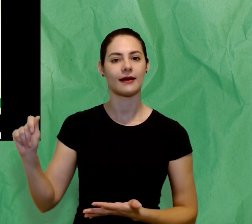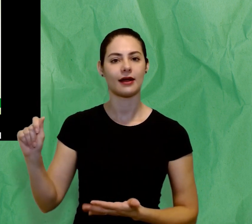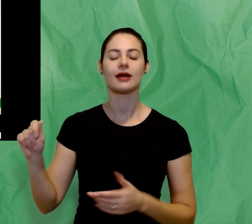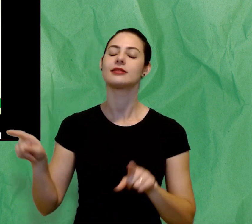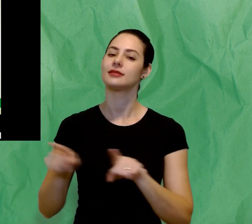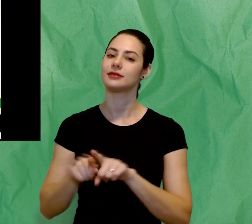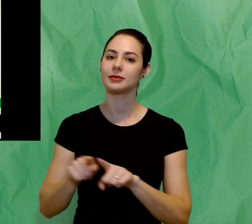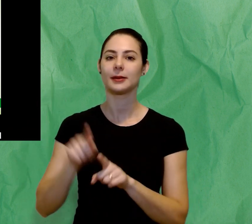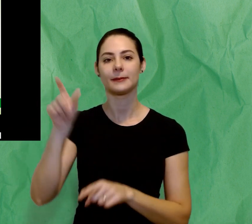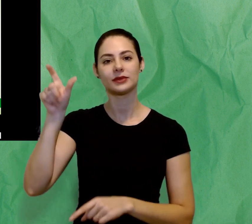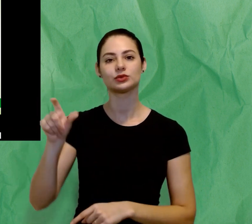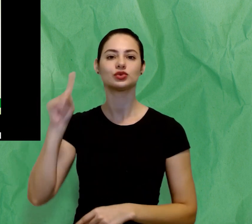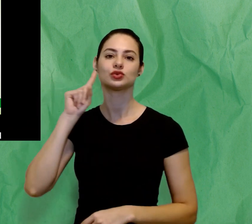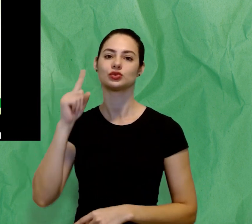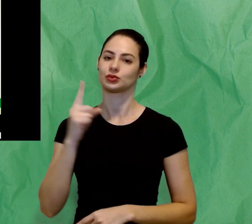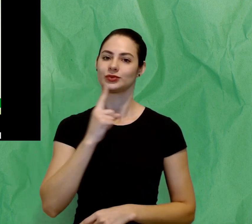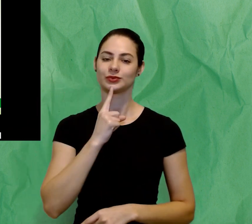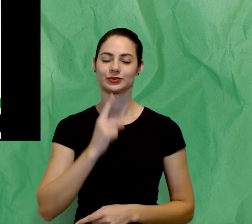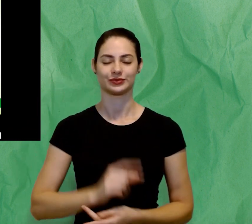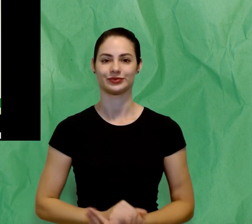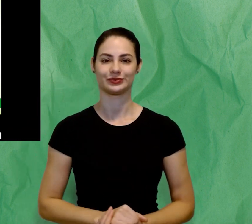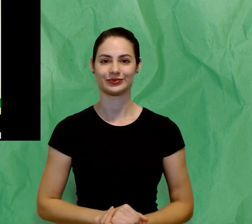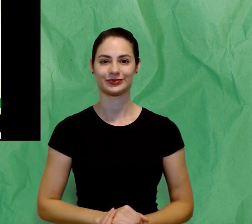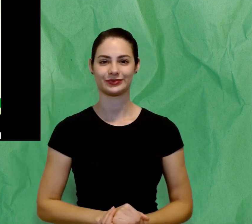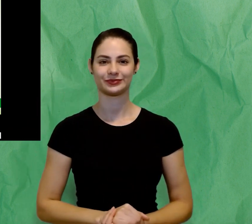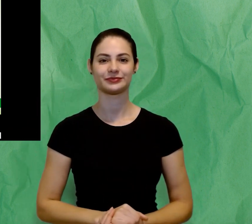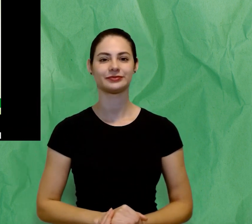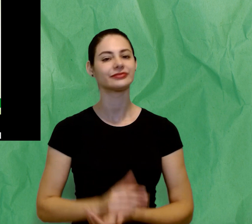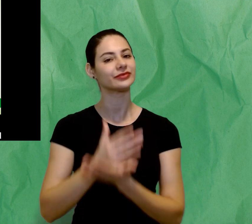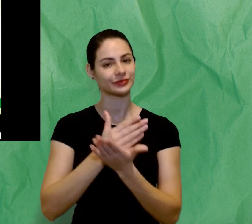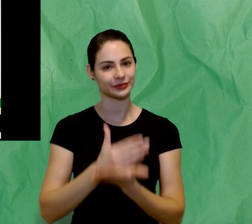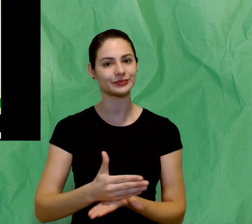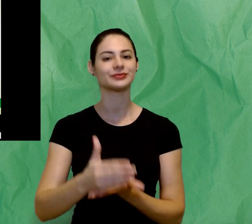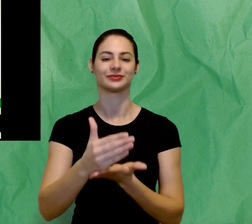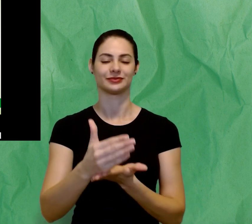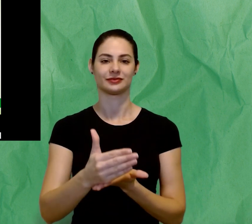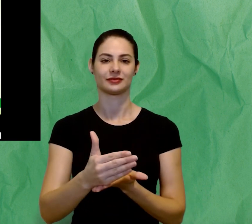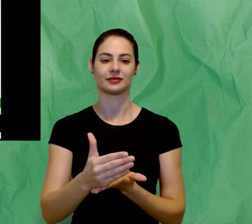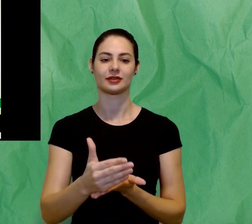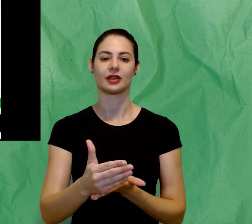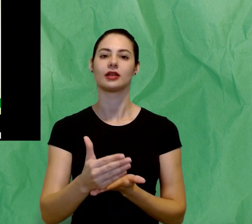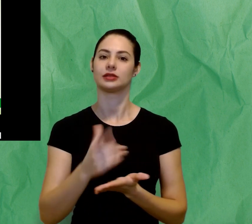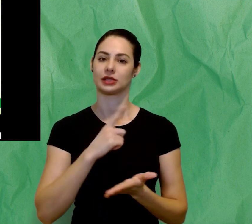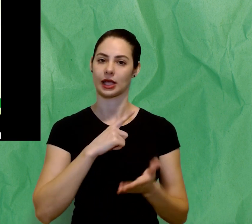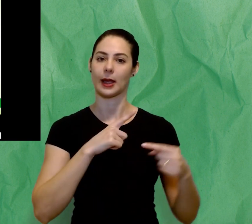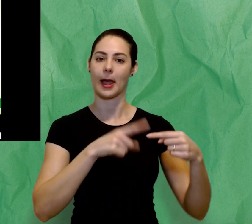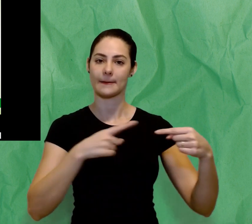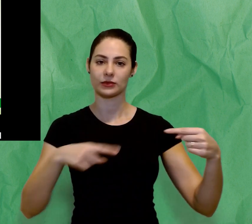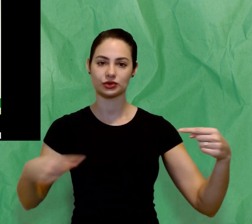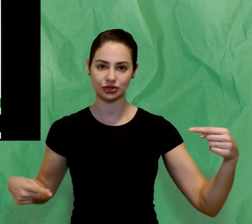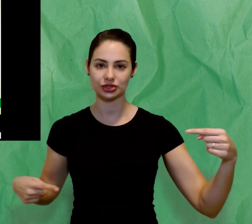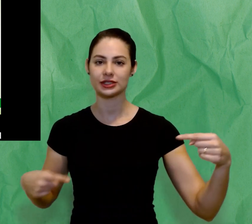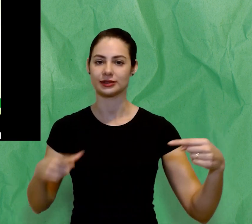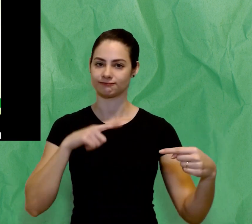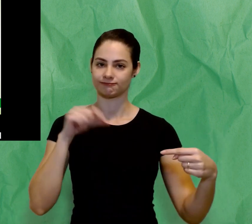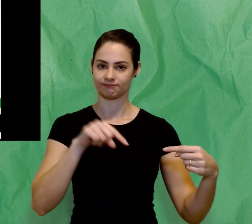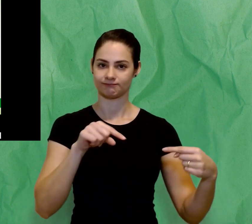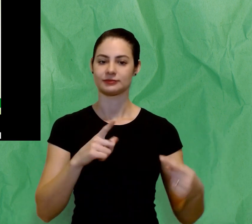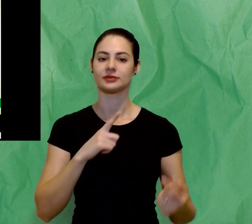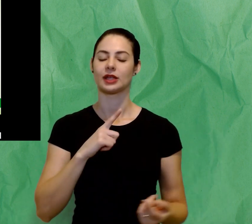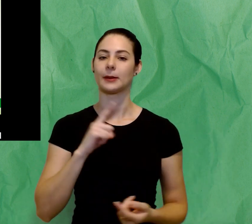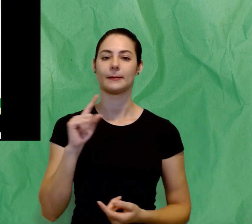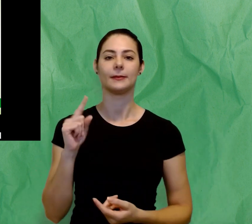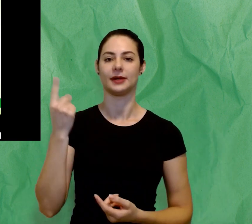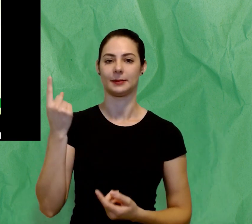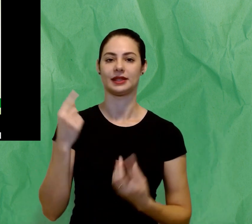e por pessoas com surdez. Bom, então vamos dar início. Seguindo a apostila, o primeiro conceito, a